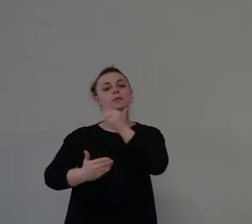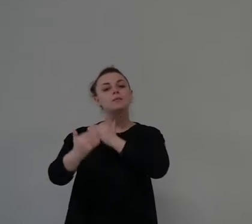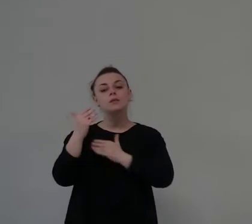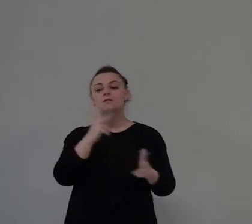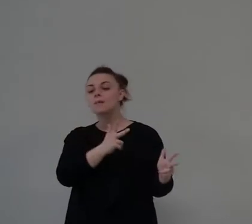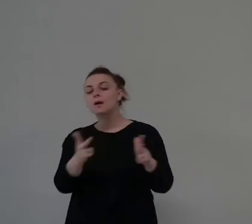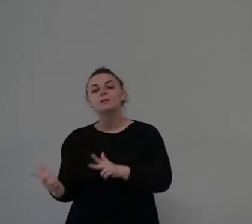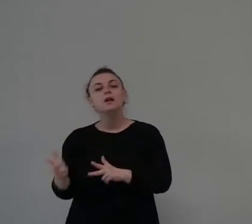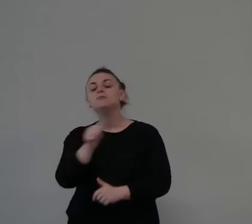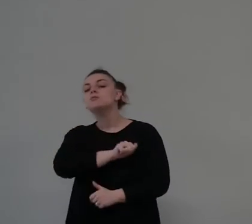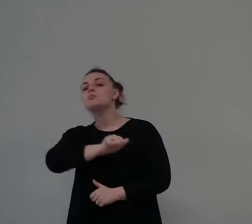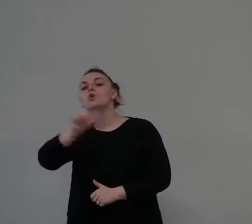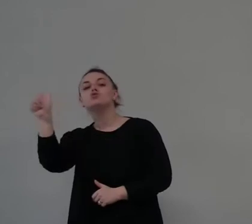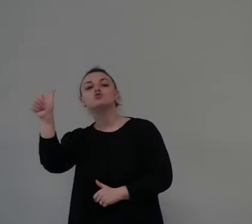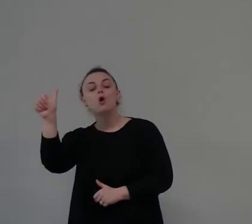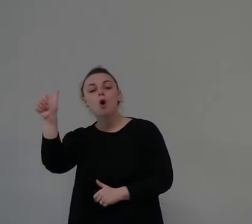esclusivamente durante